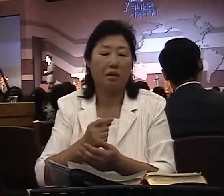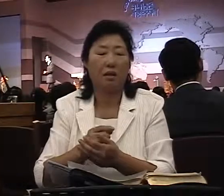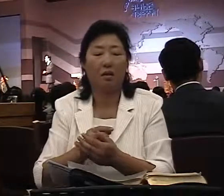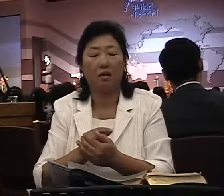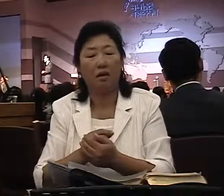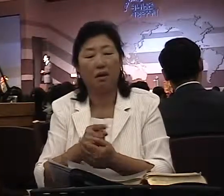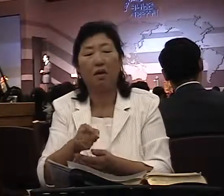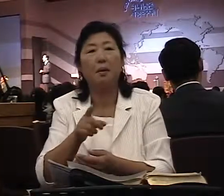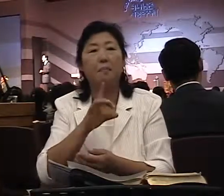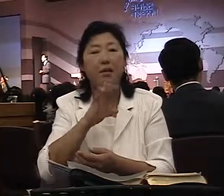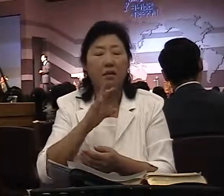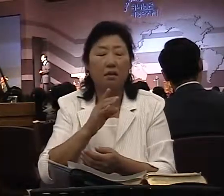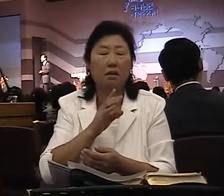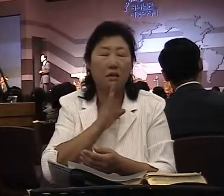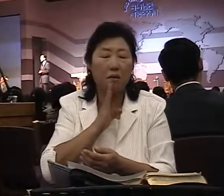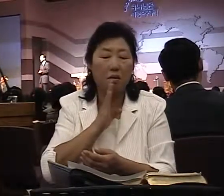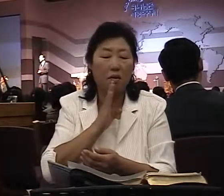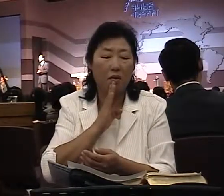아니겠습니까? 하나님 입장에서.